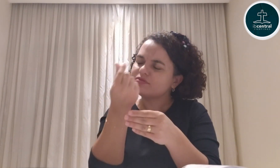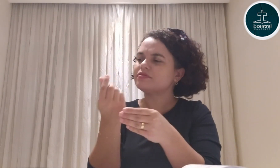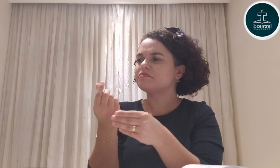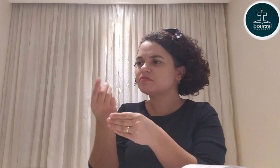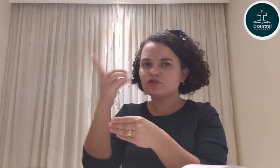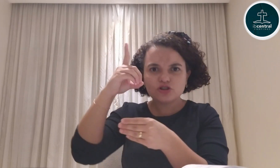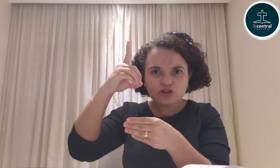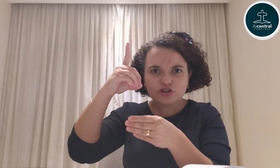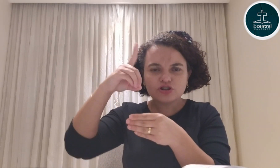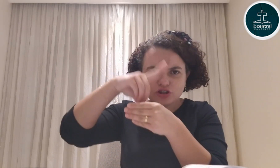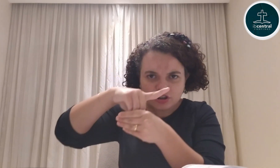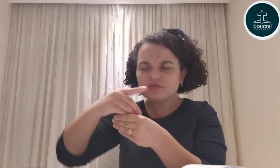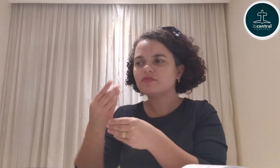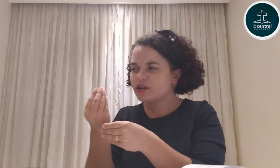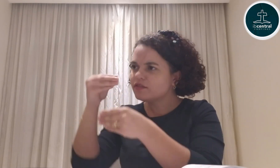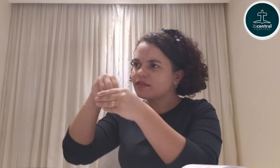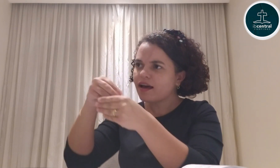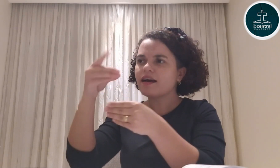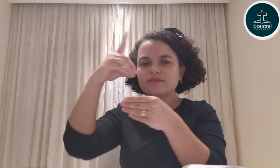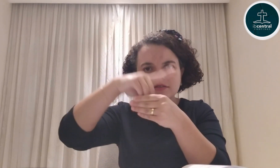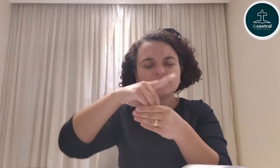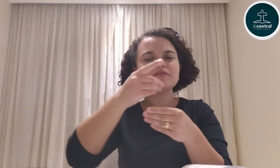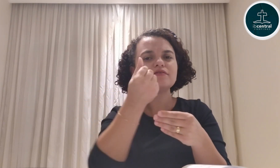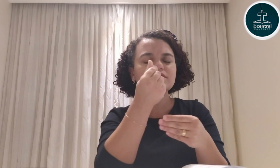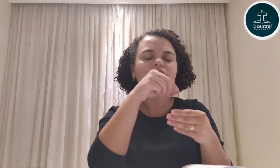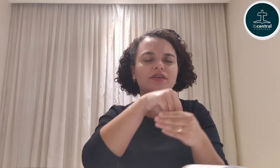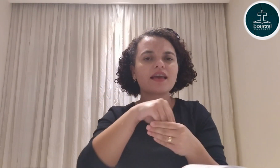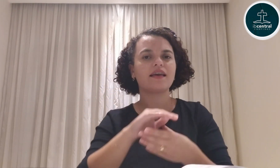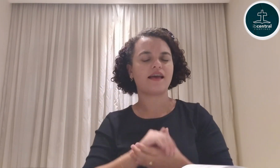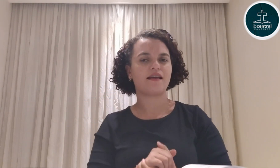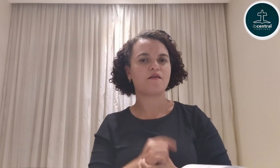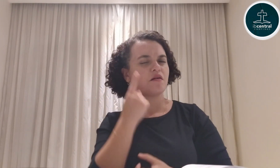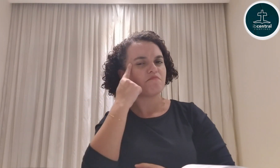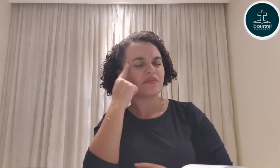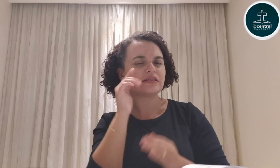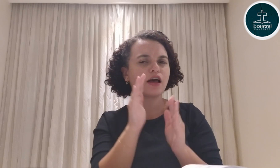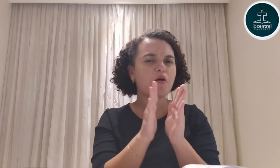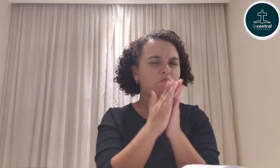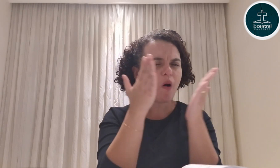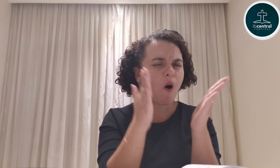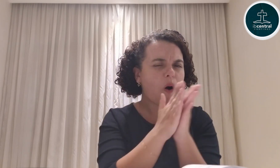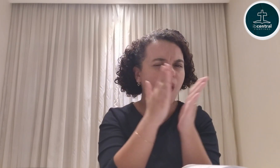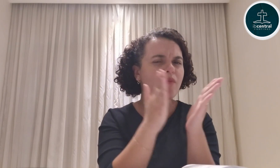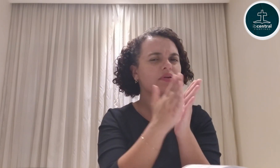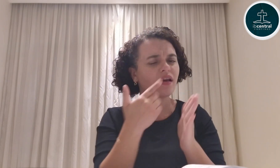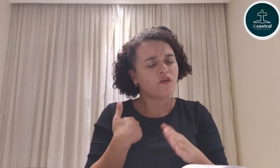Ela dá ofertas através de dízimos, ofertas, enfim, dá o dinheiro à